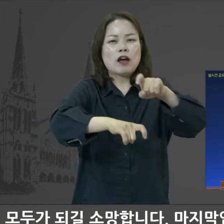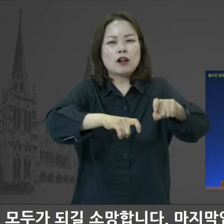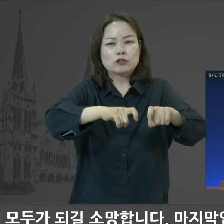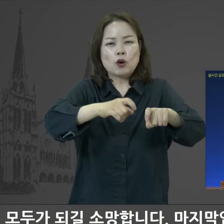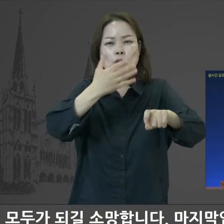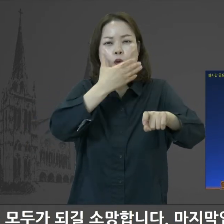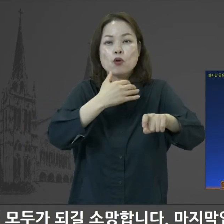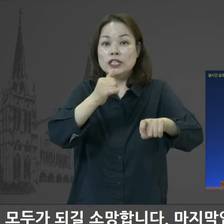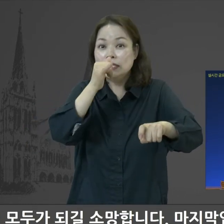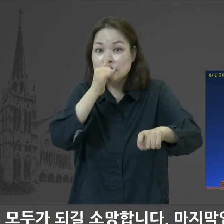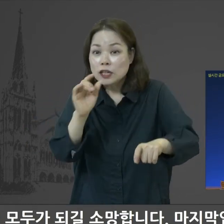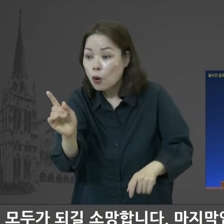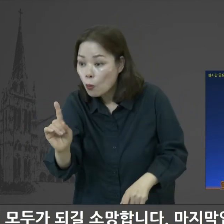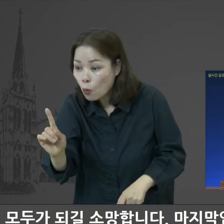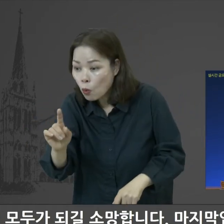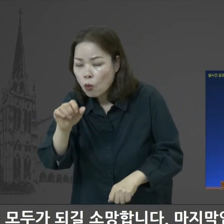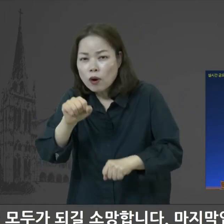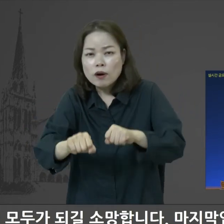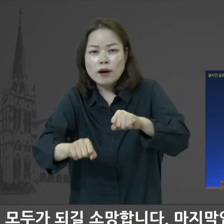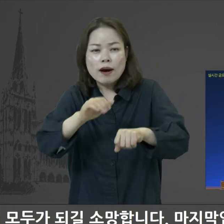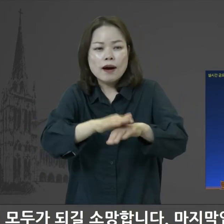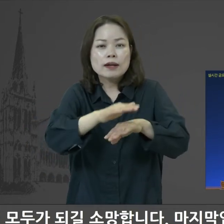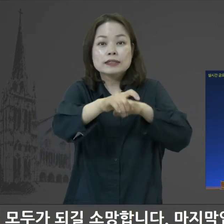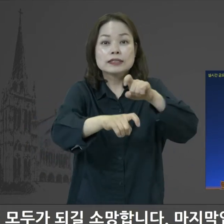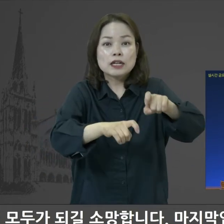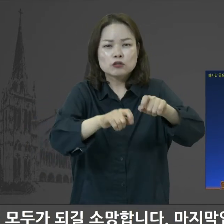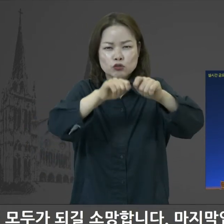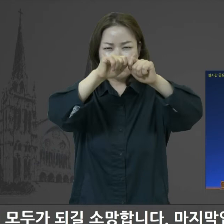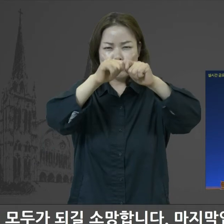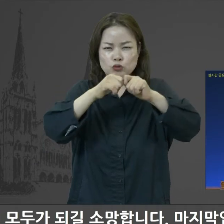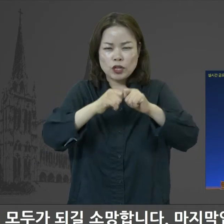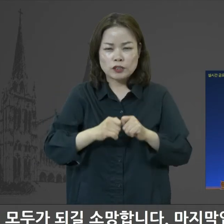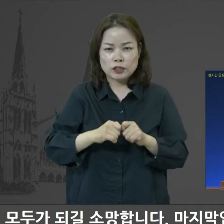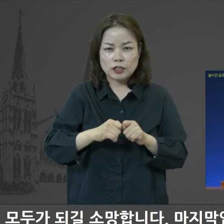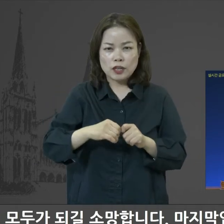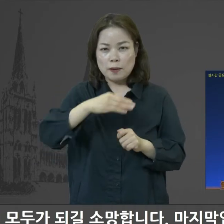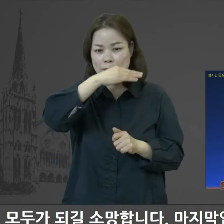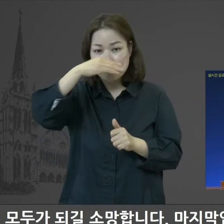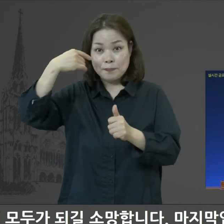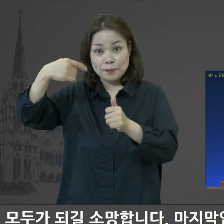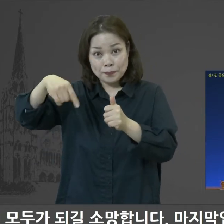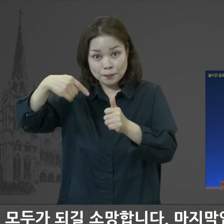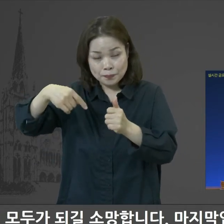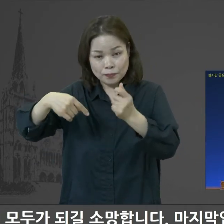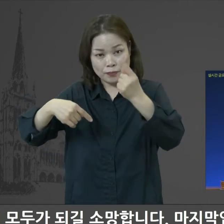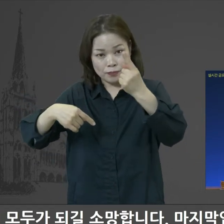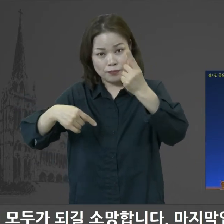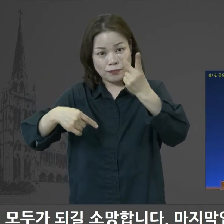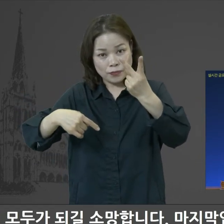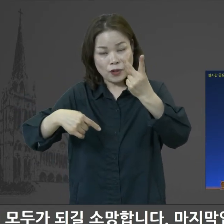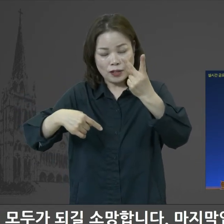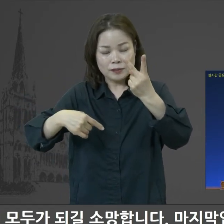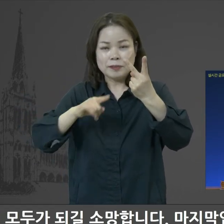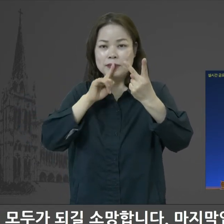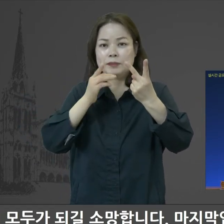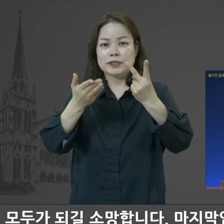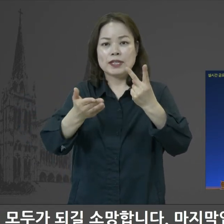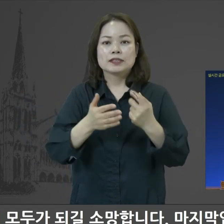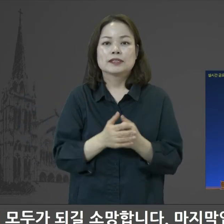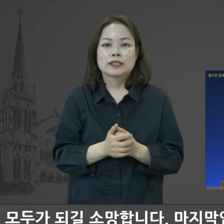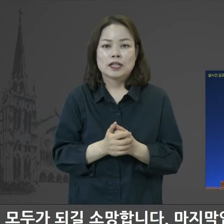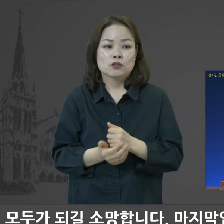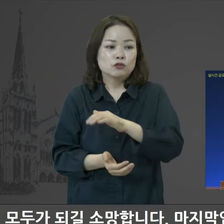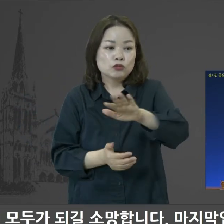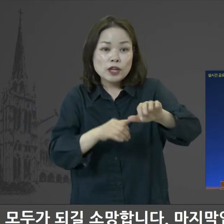행함에 대해서 어떤 행함을 행할 것인가, 오늘 이제 구체적인 교훈 두 가지를 갖고 이제 기도로 나가면 됩니다. 자,